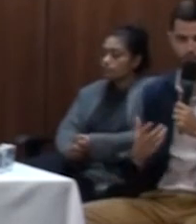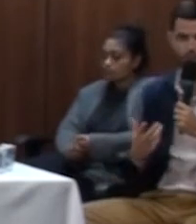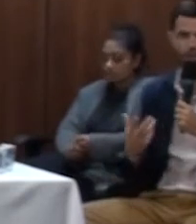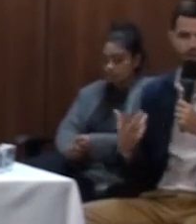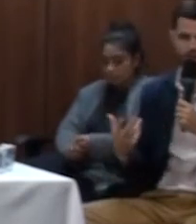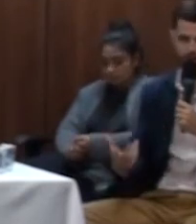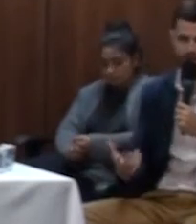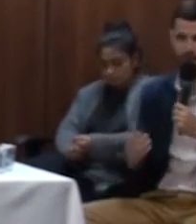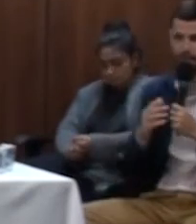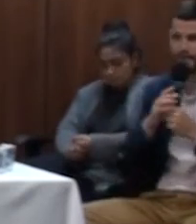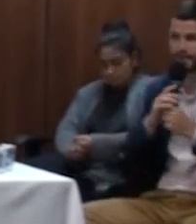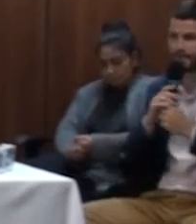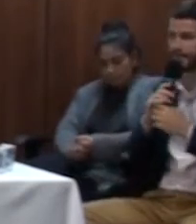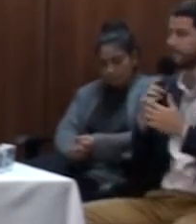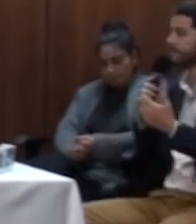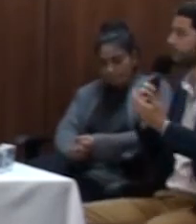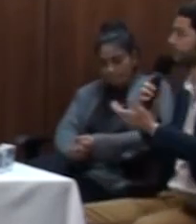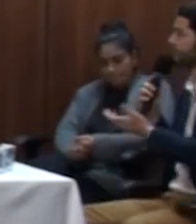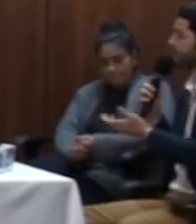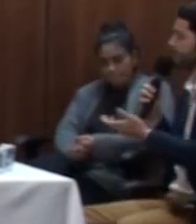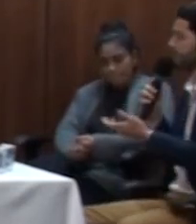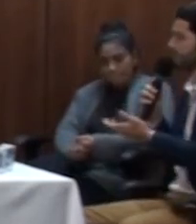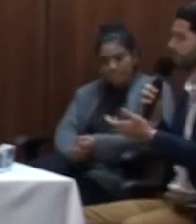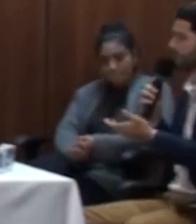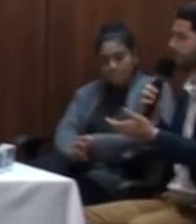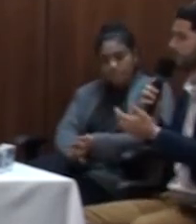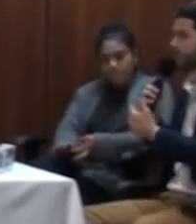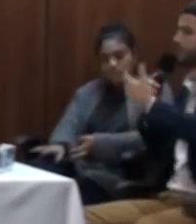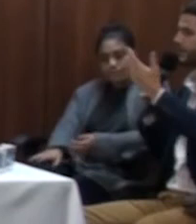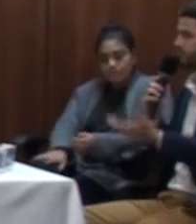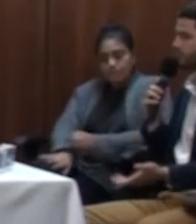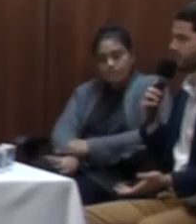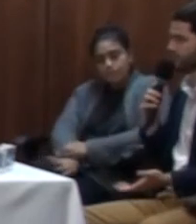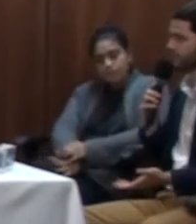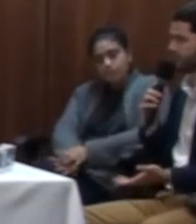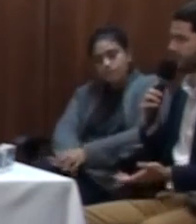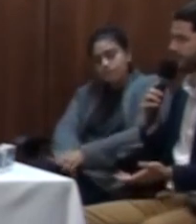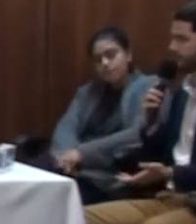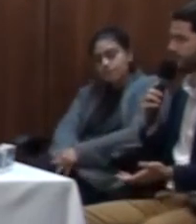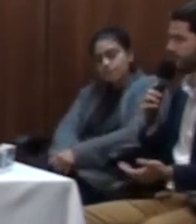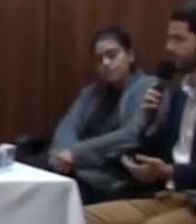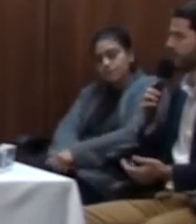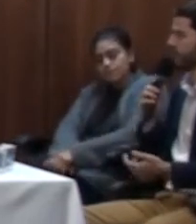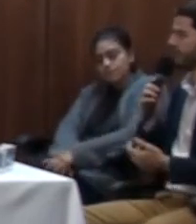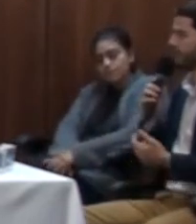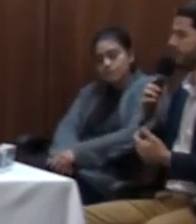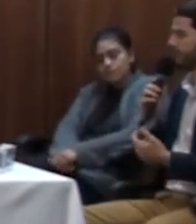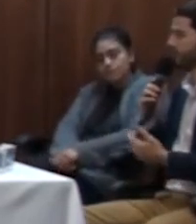acho que está tudo interligado. Esses são, acho que as nossas principais conclusões a esse respeito.